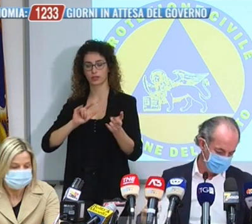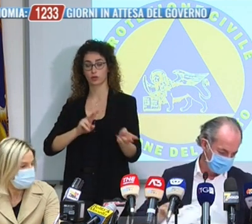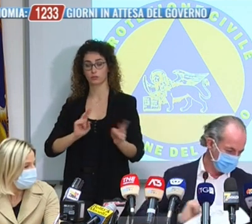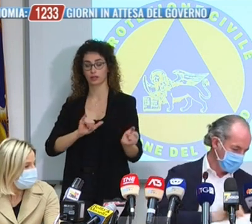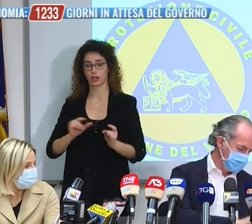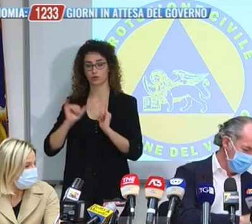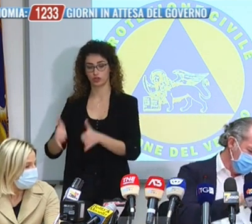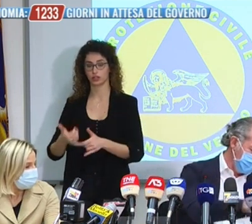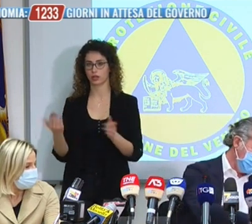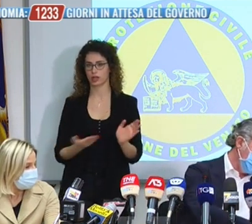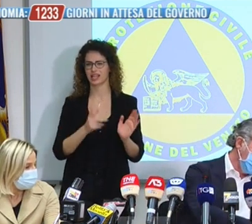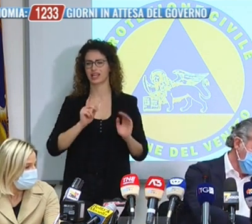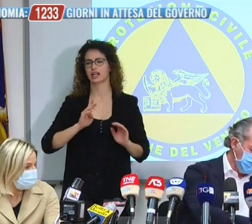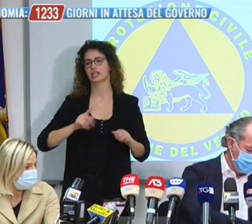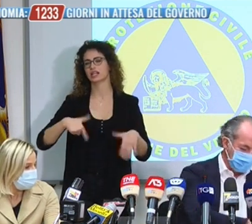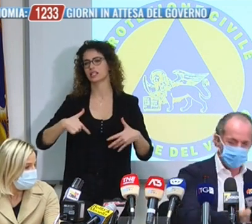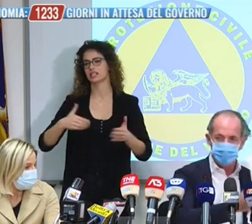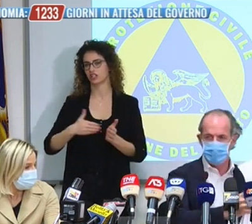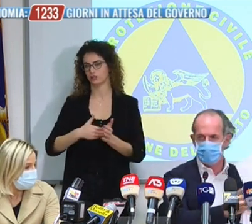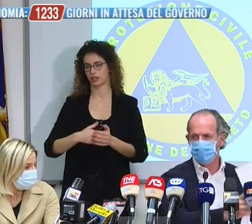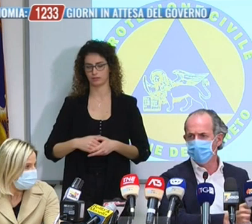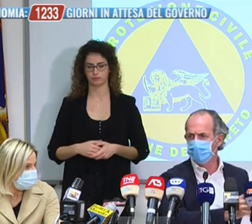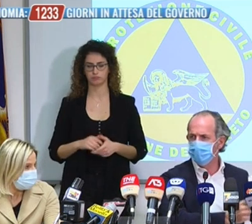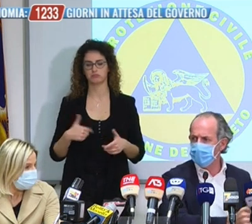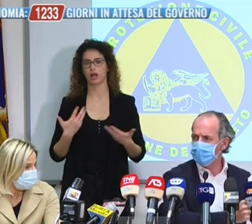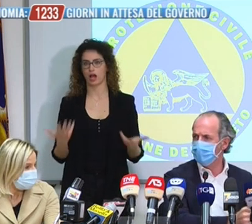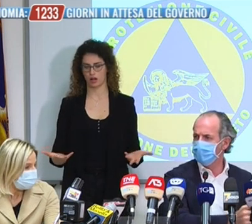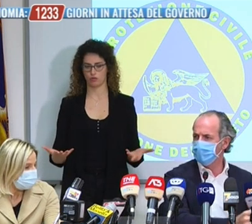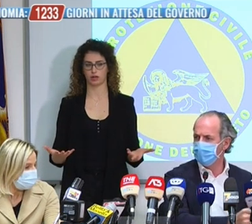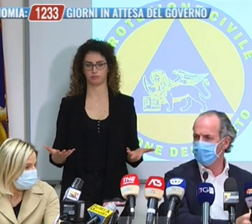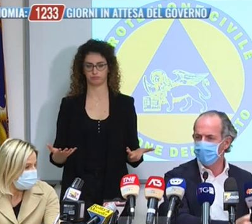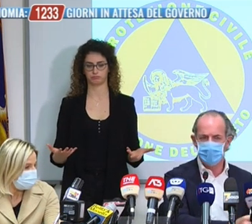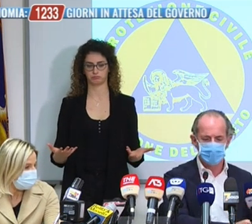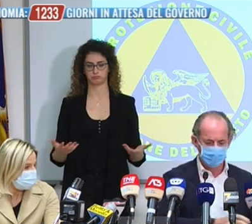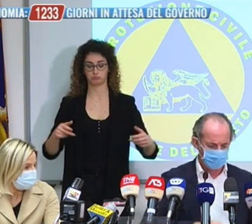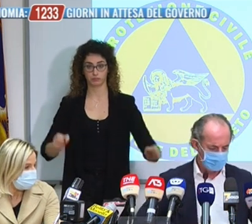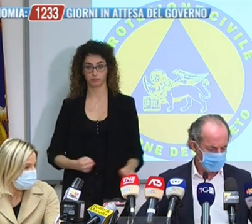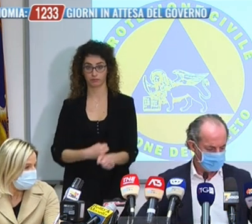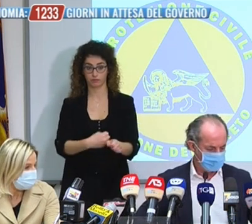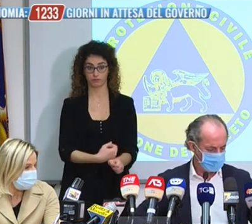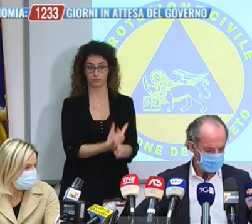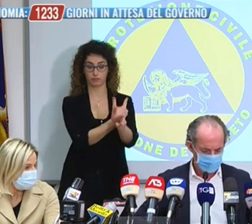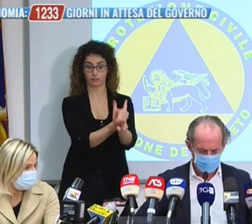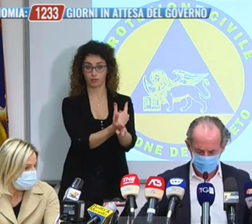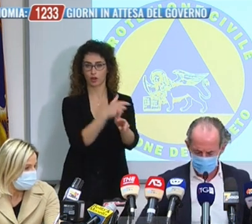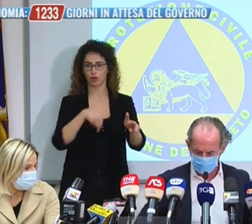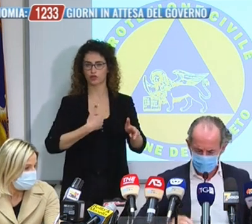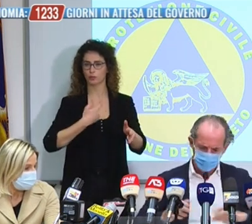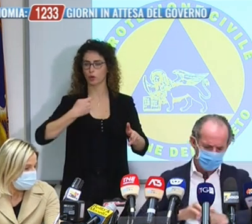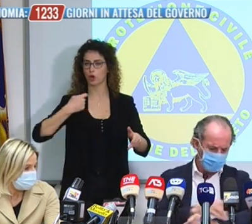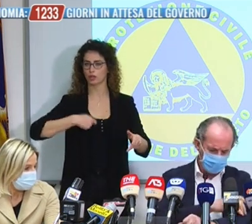16.443. Allora, alcune considerazioni. Abbiamo avuto una lunghissima videoconferenza con tutti i direttori questa